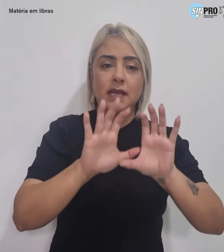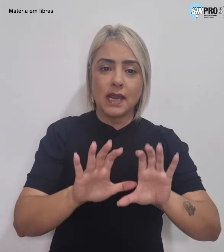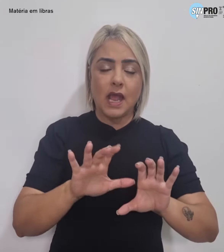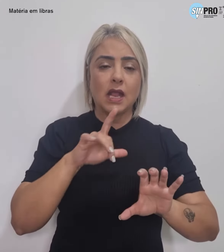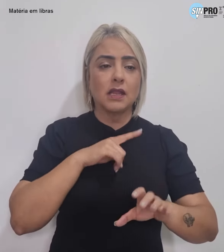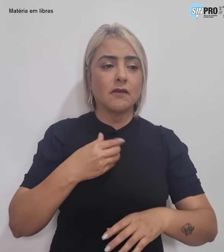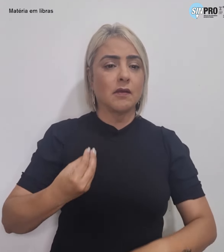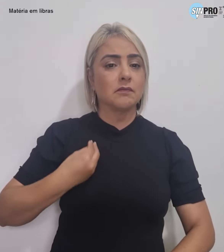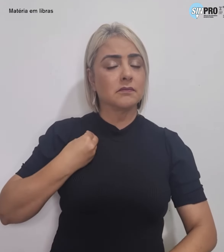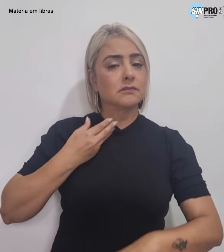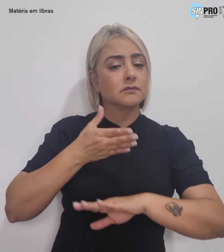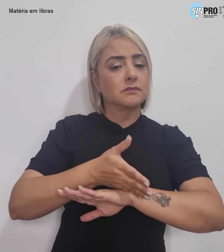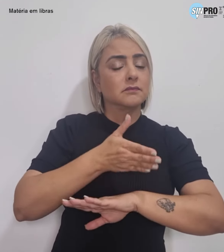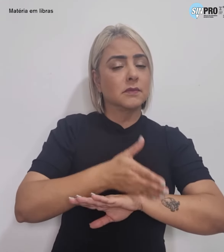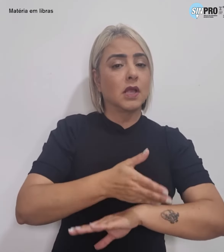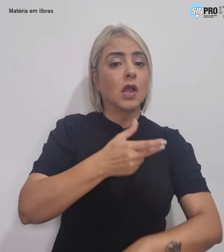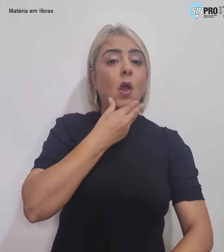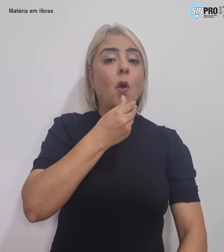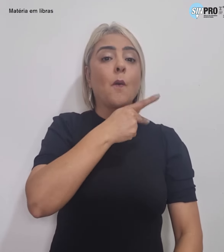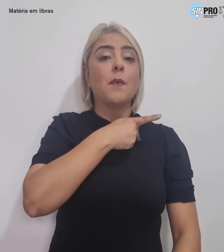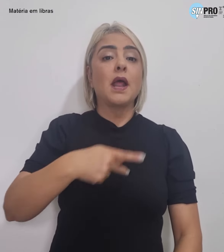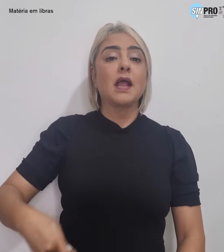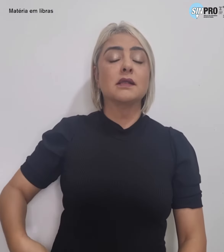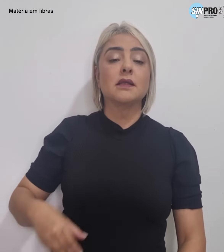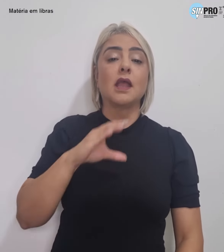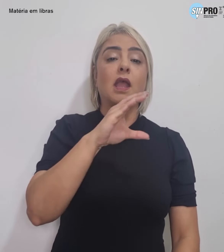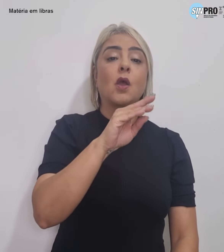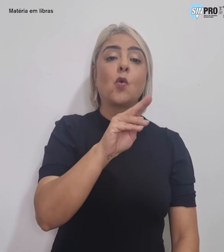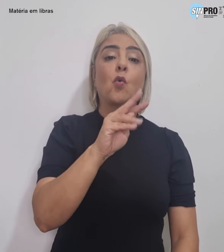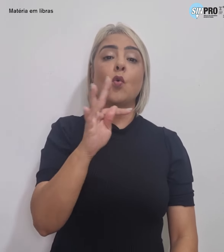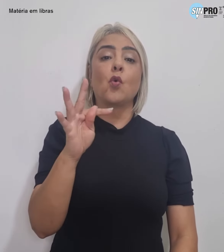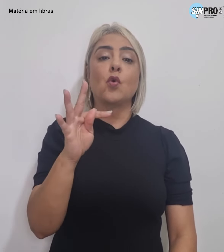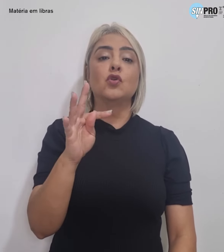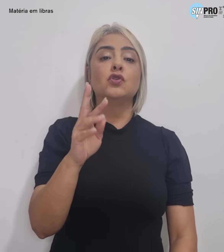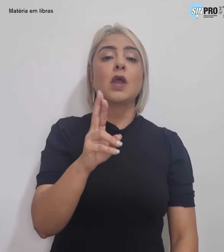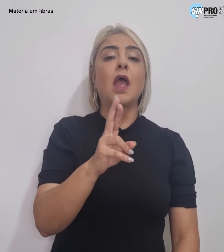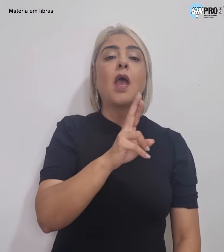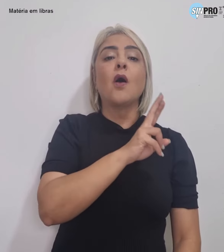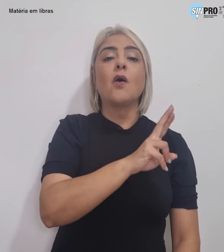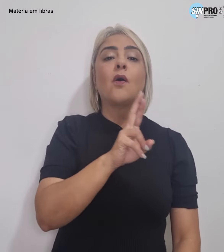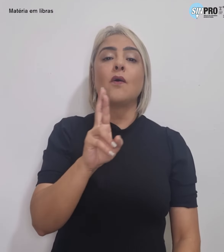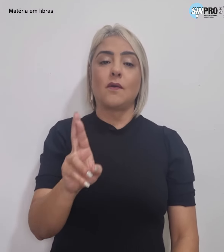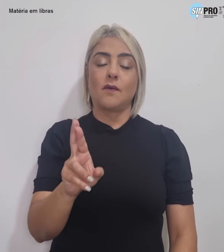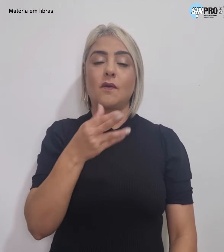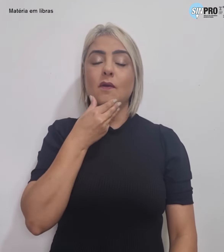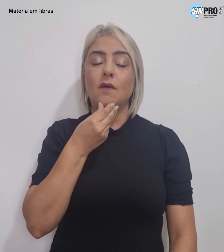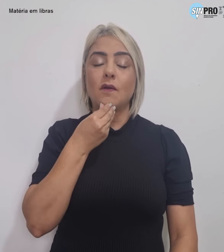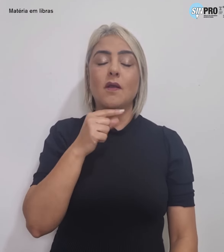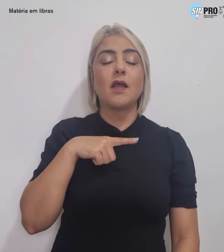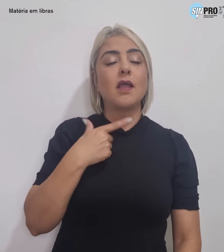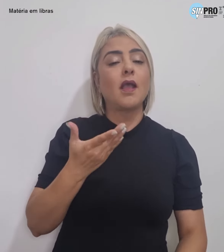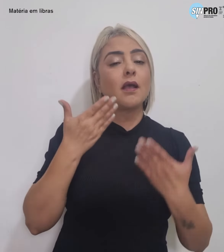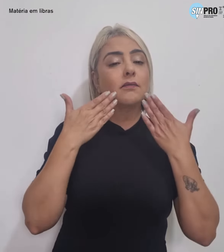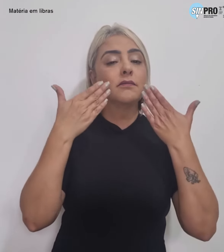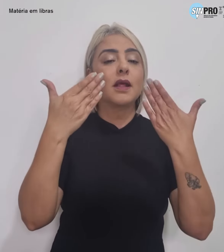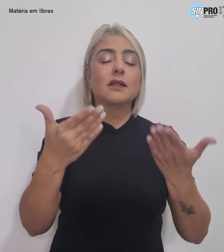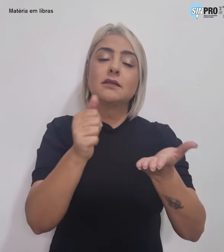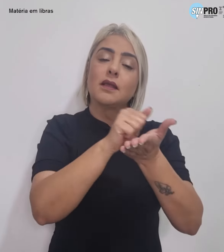participação do presidente da CUT-DF, Rodrigo Rodrigues, e a apresentação das ações do Simpro